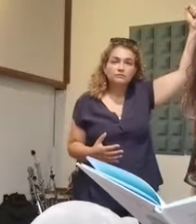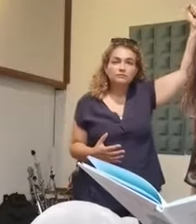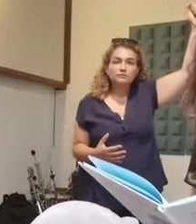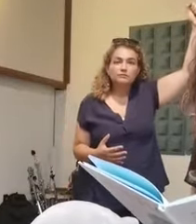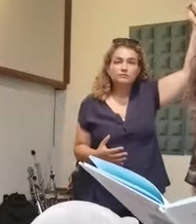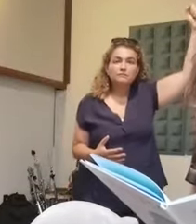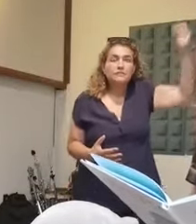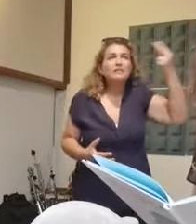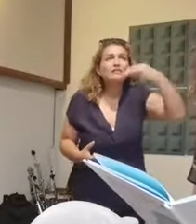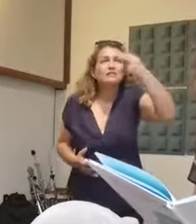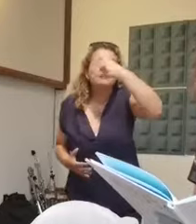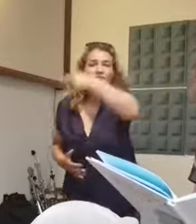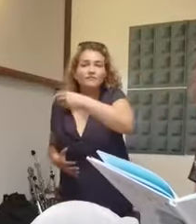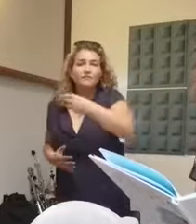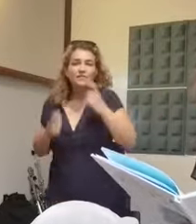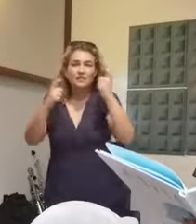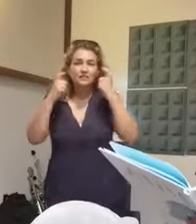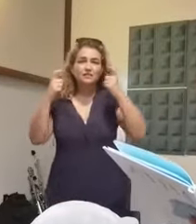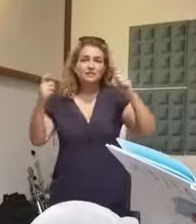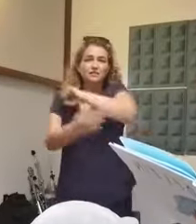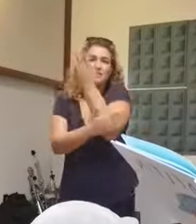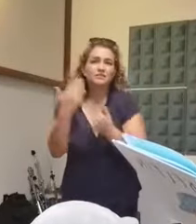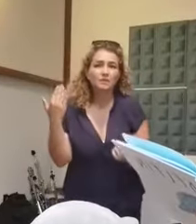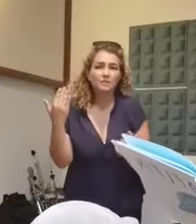Delfín intentó escapar y soltarse como pudo,